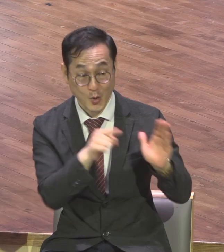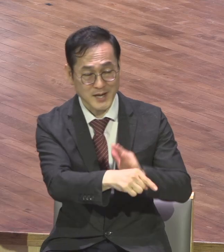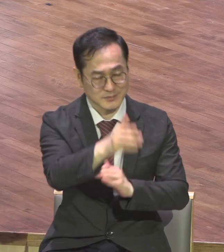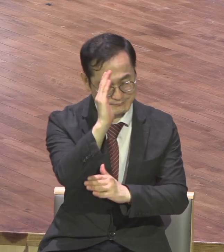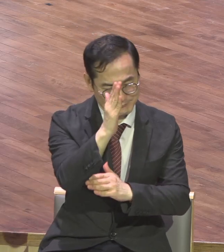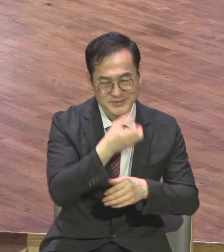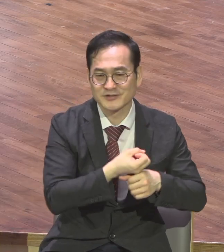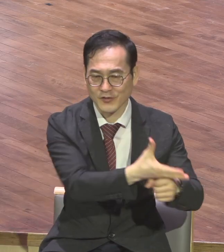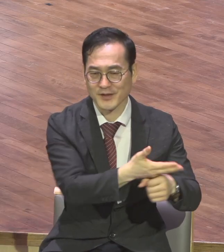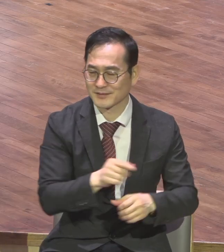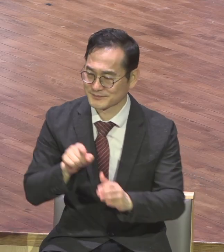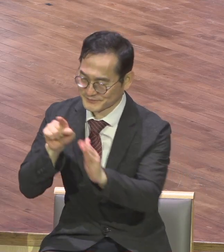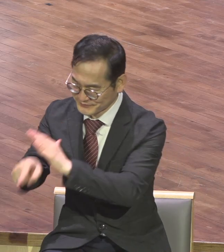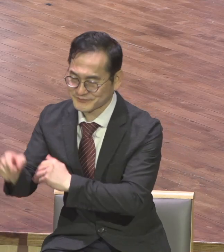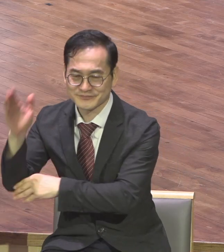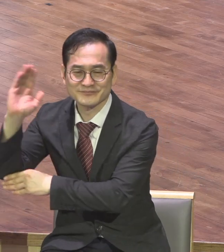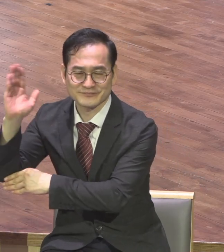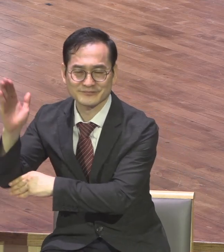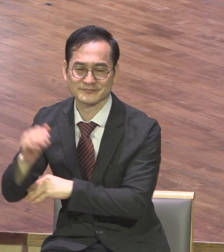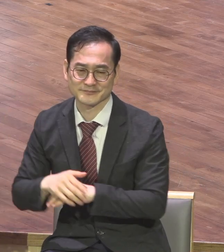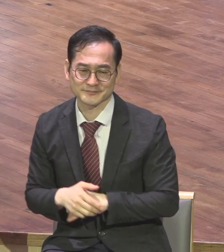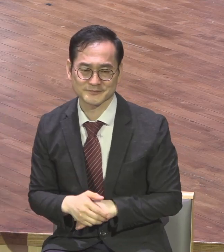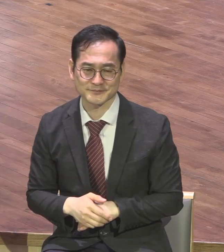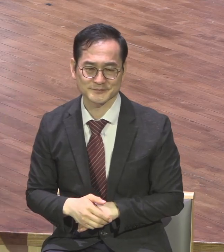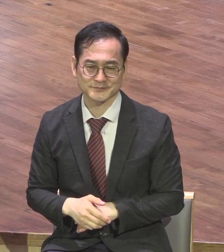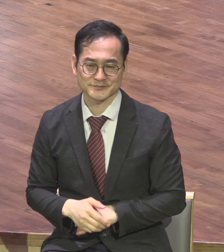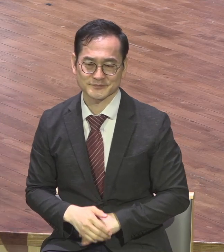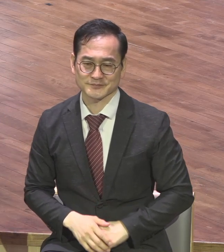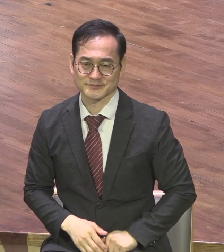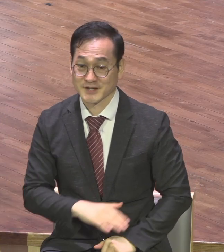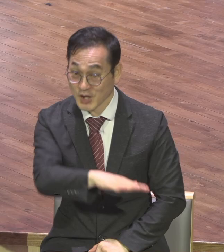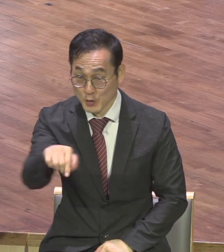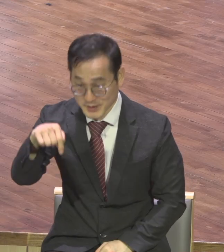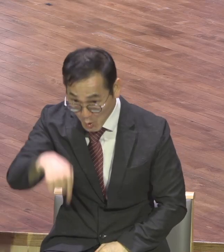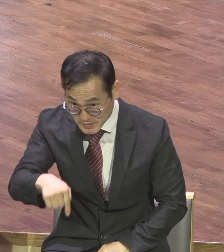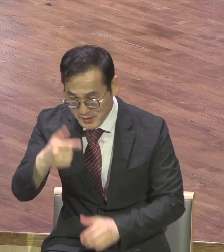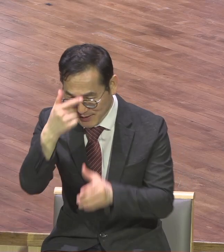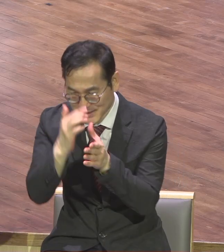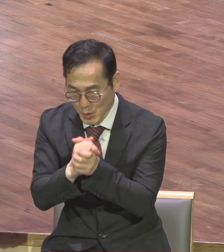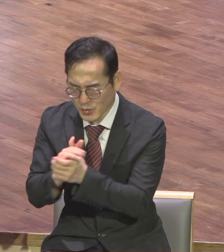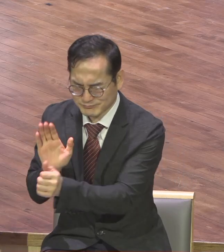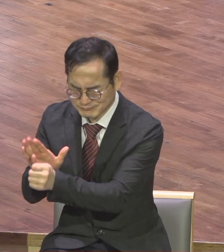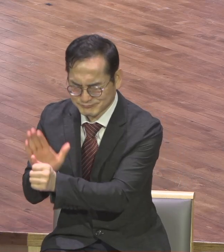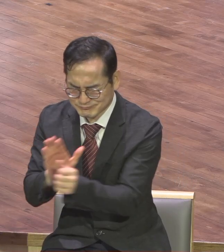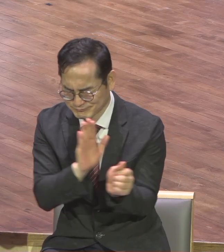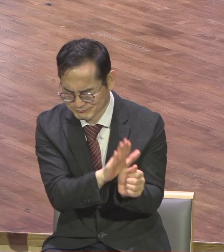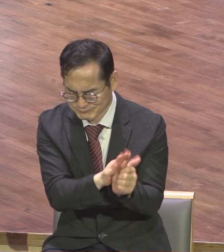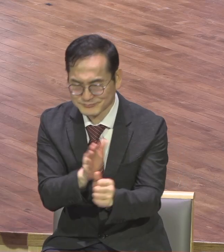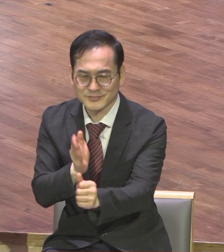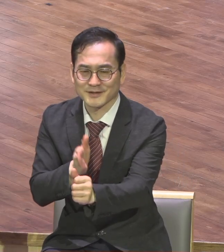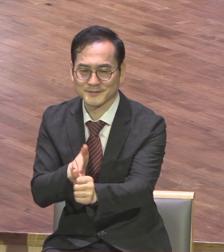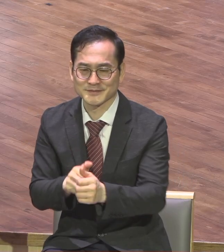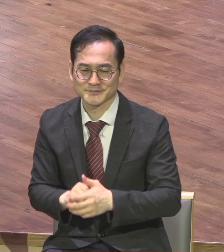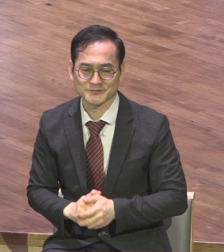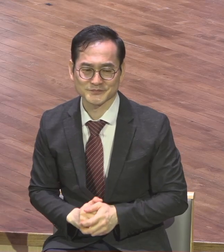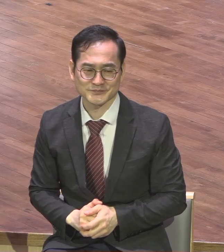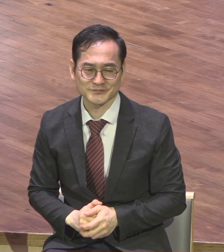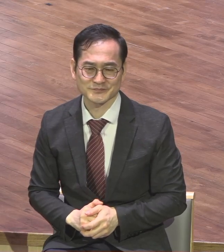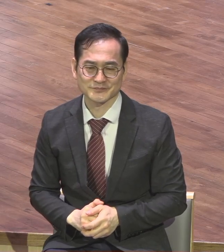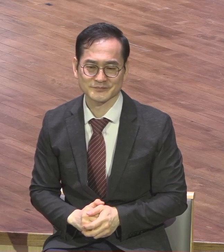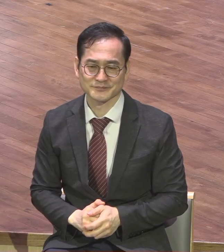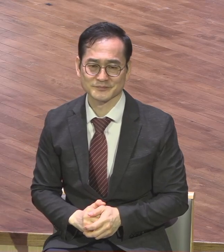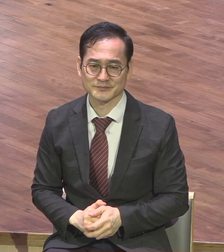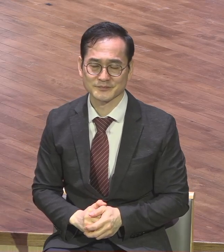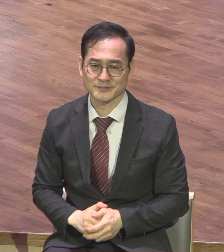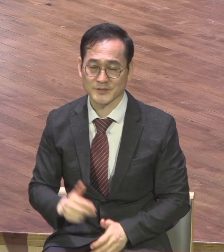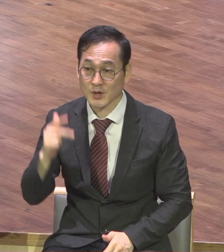전갈 것입니다. 자, 여러분들은 이곳에서 집중으로 기도해 주시기를 바랍니다. 그리고 이번 주간이